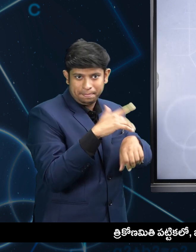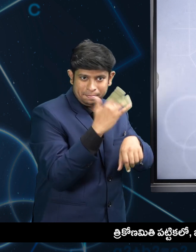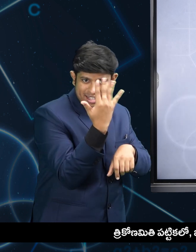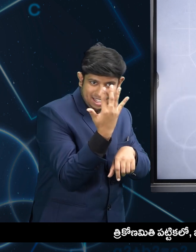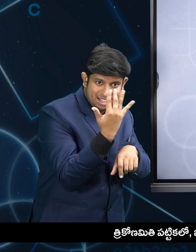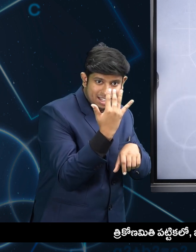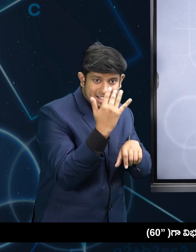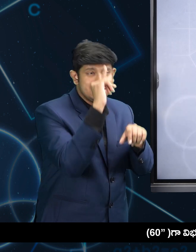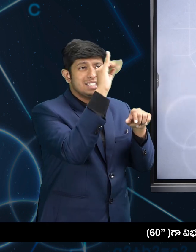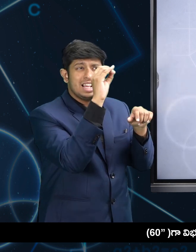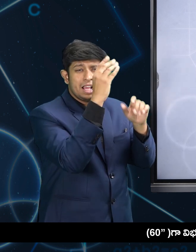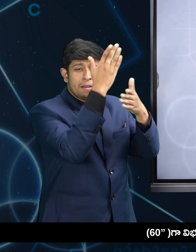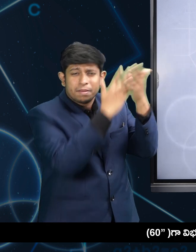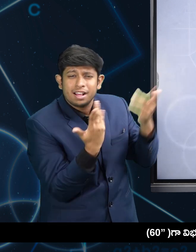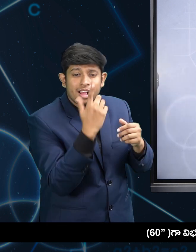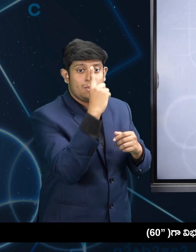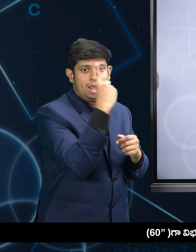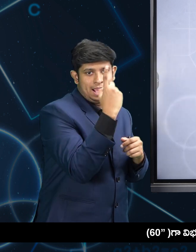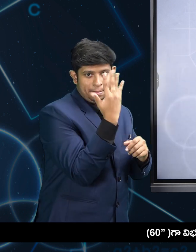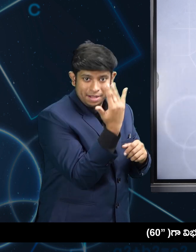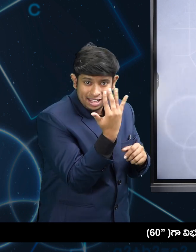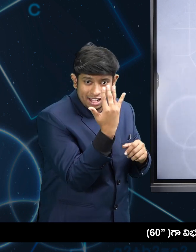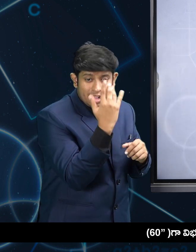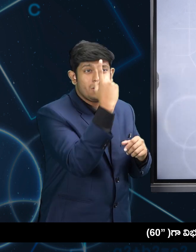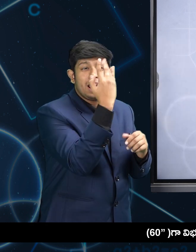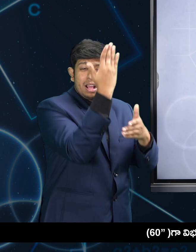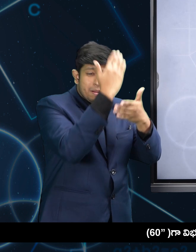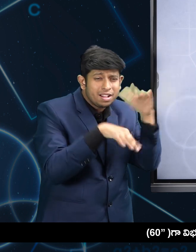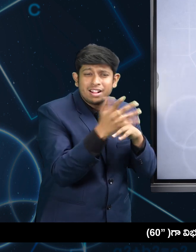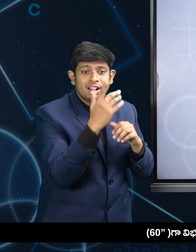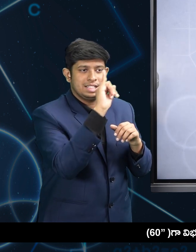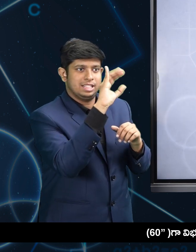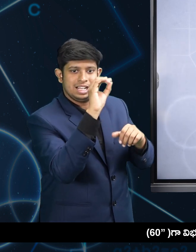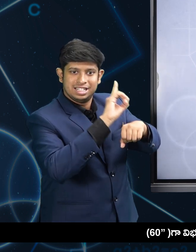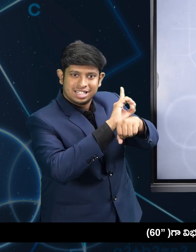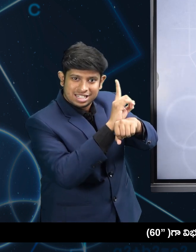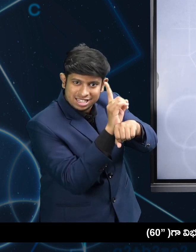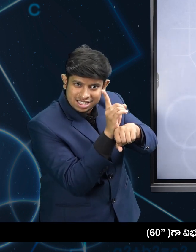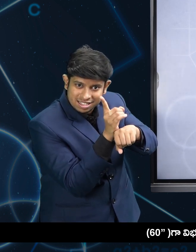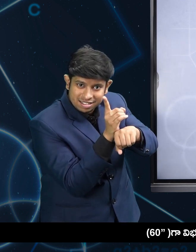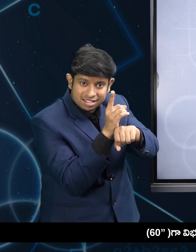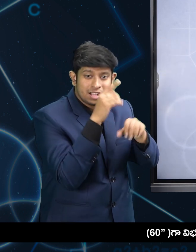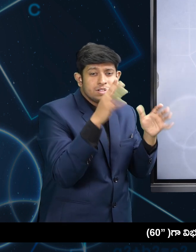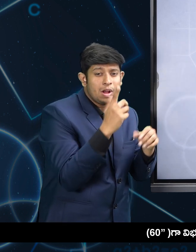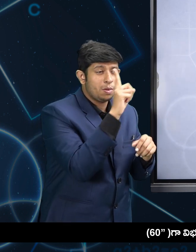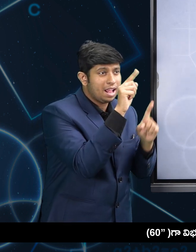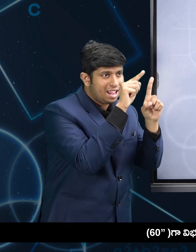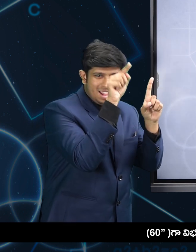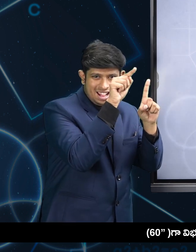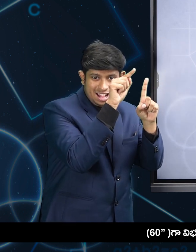సెకండ్లు 60గా విభజించబడింది. అందువలన 1 డిగ్రీ 60 నిమిషాలు మరియు